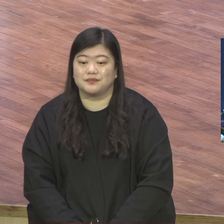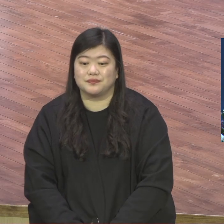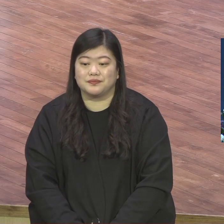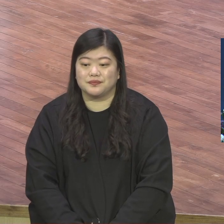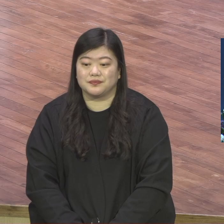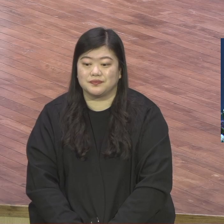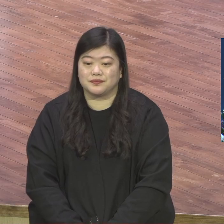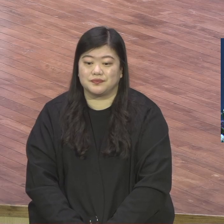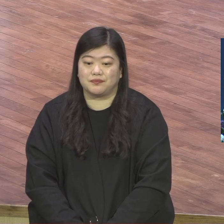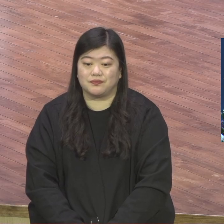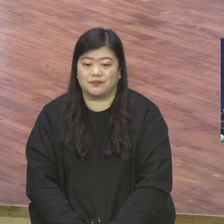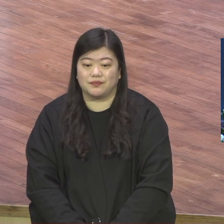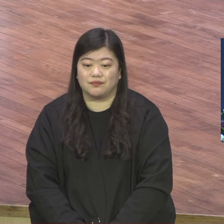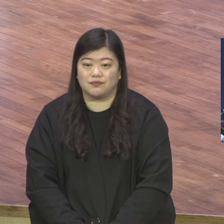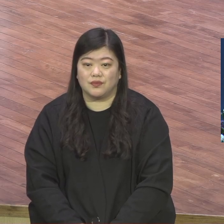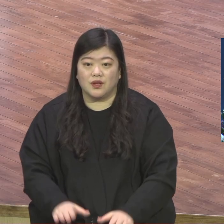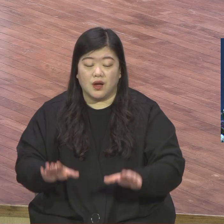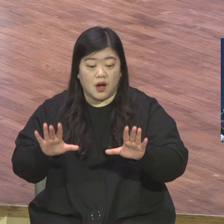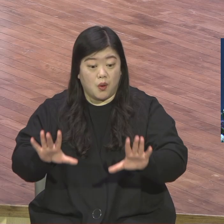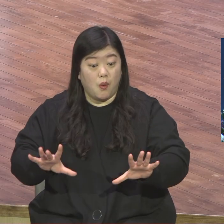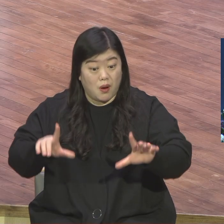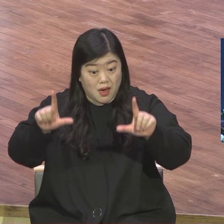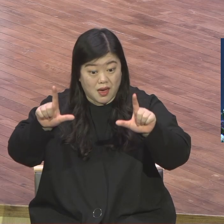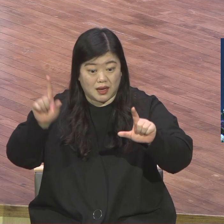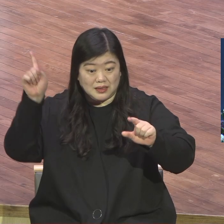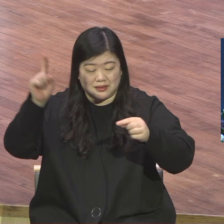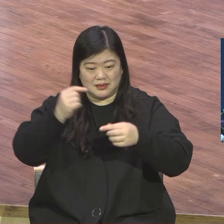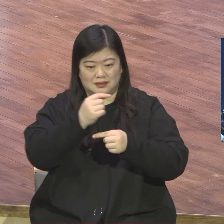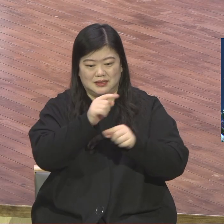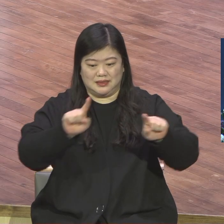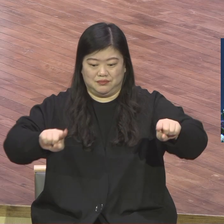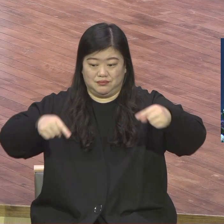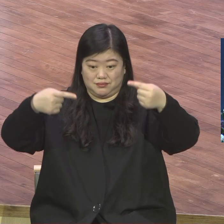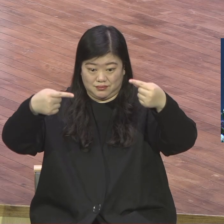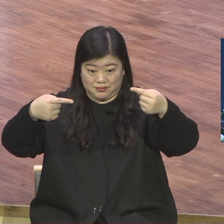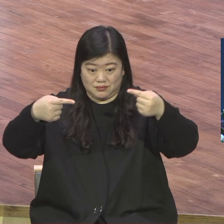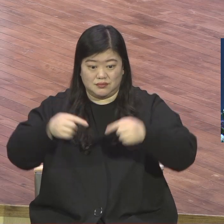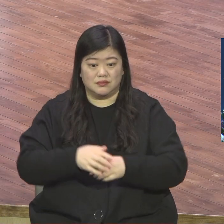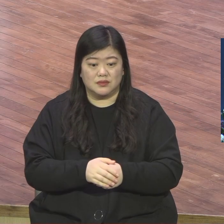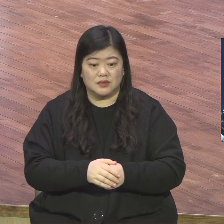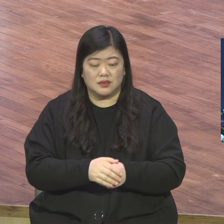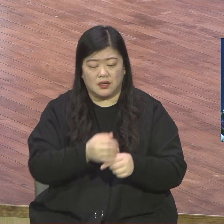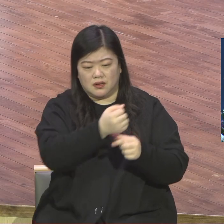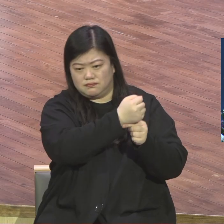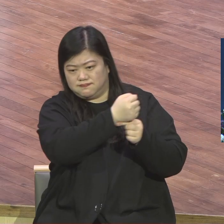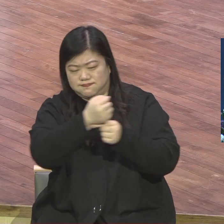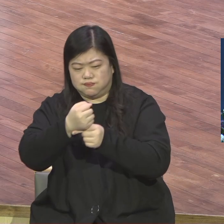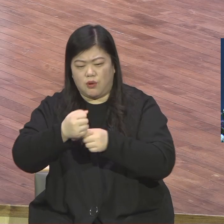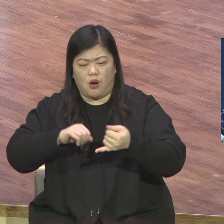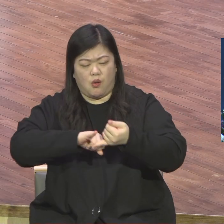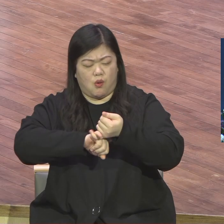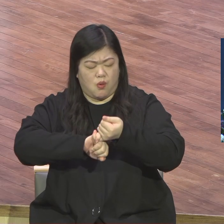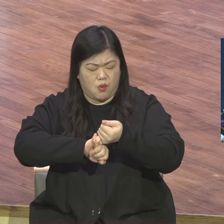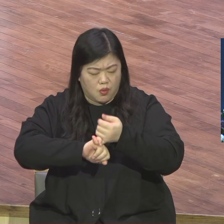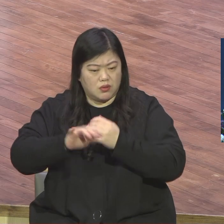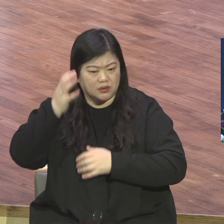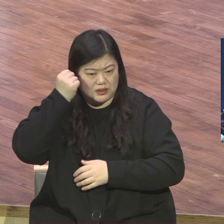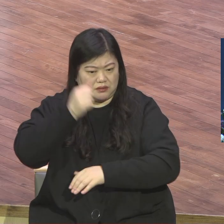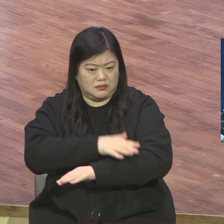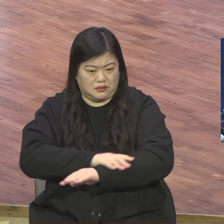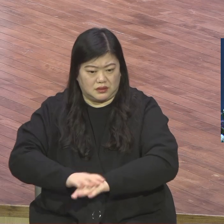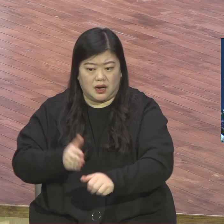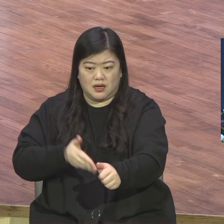올해 이 원단을 여러분 잘 묵상을 많이 하세요. 나중 영광이 이전 영광보다 크리라.